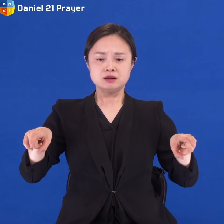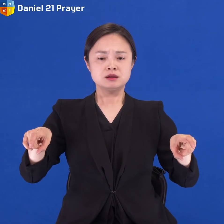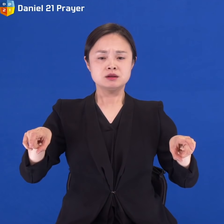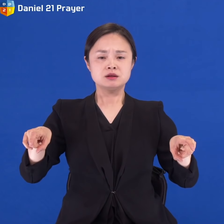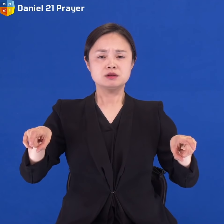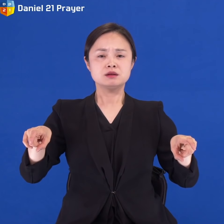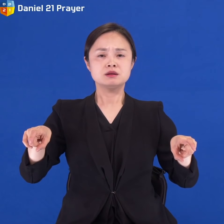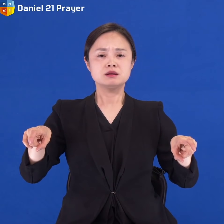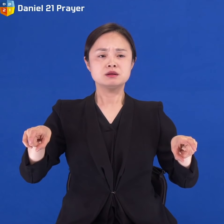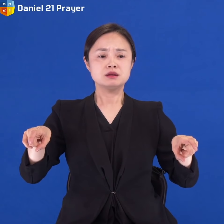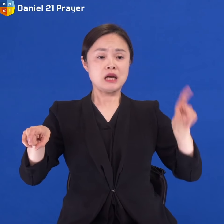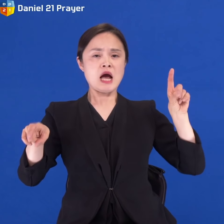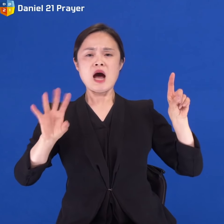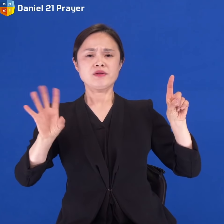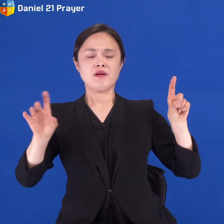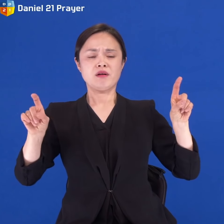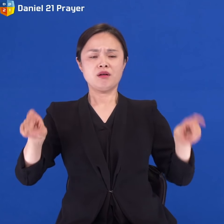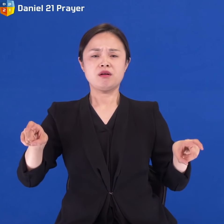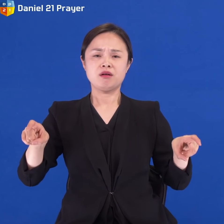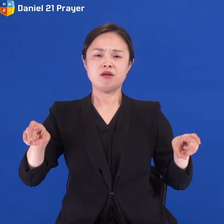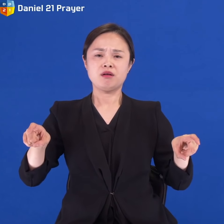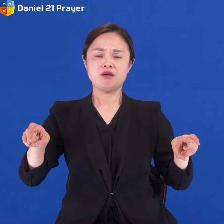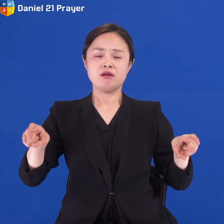그 교회는 독립문 교회였습니다.